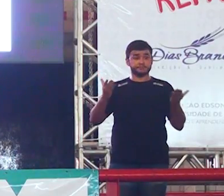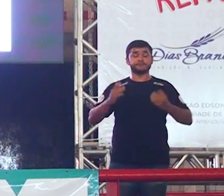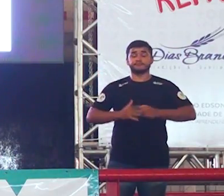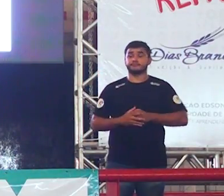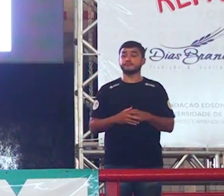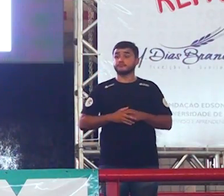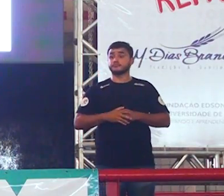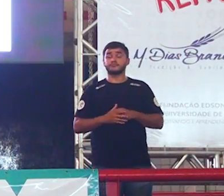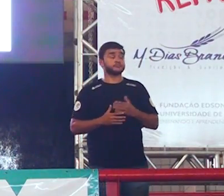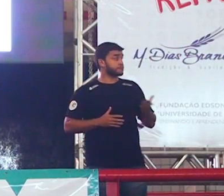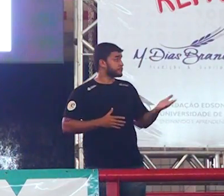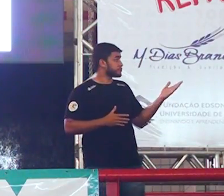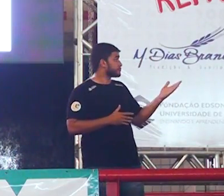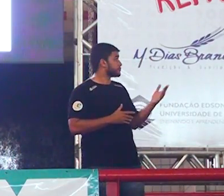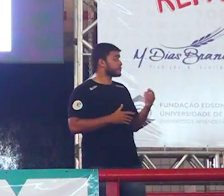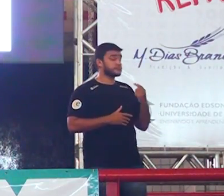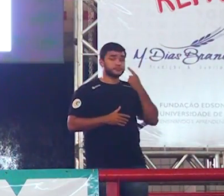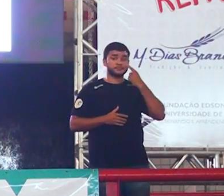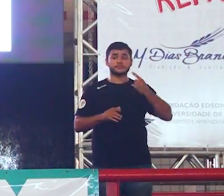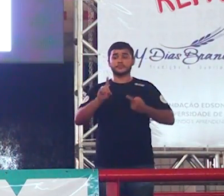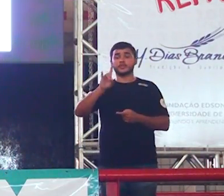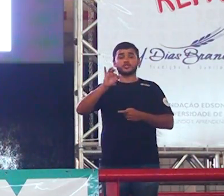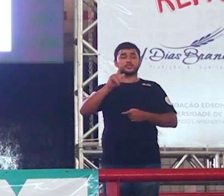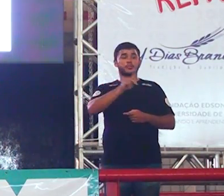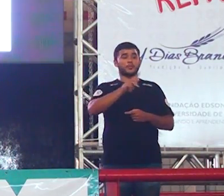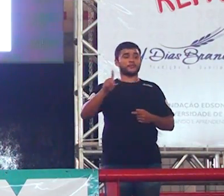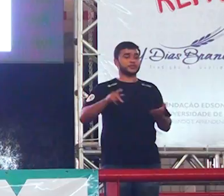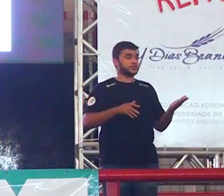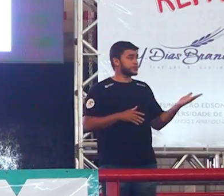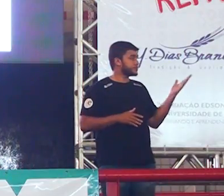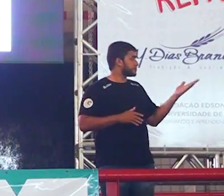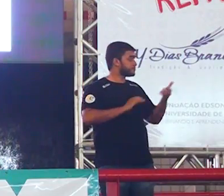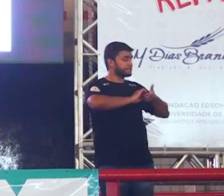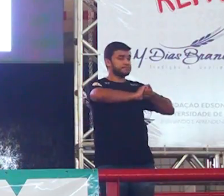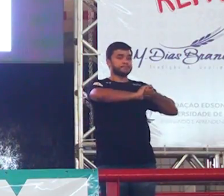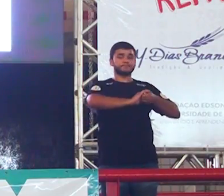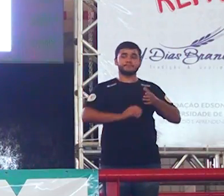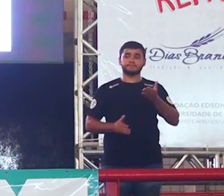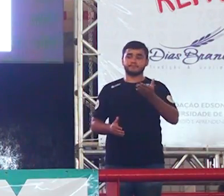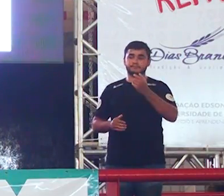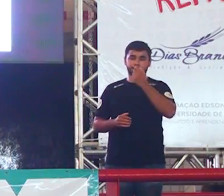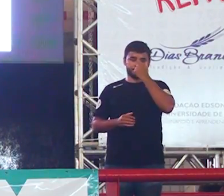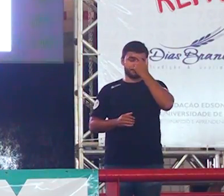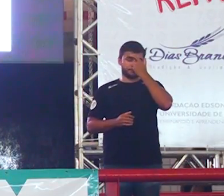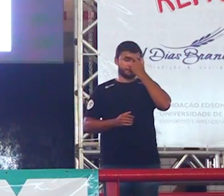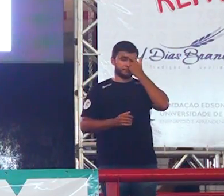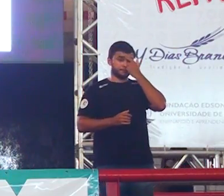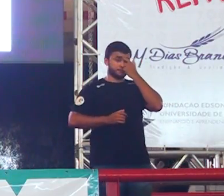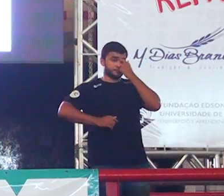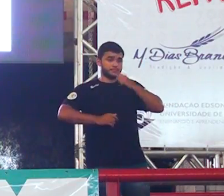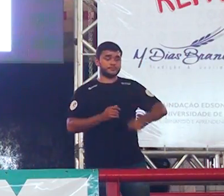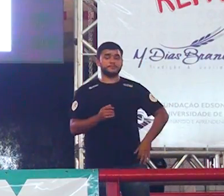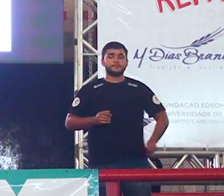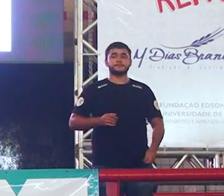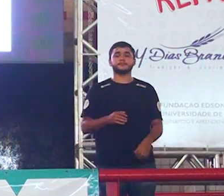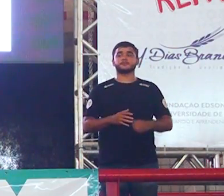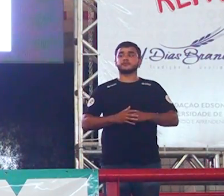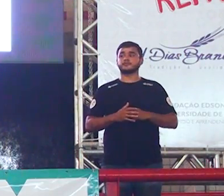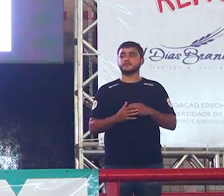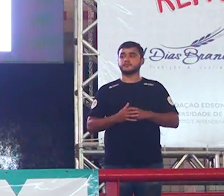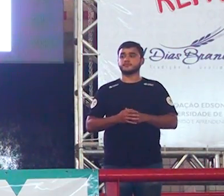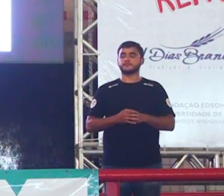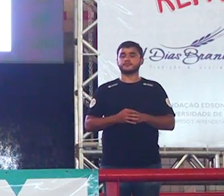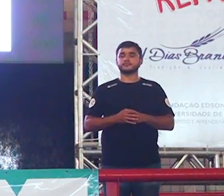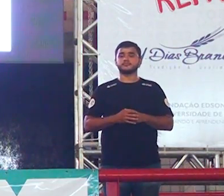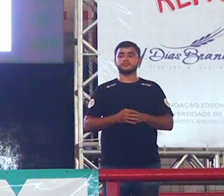abrigo. Meu amigo Dionísio, salve Dionísio, tudo bom? Obrigado, viu amigo? Vamos lá. Bate aqui a